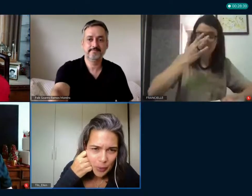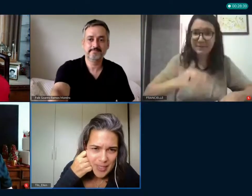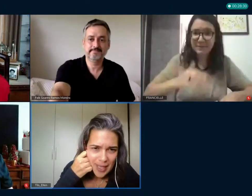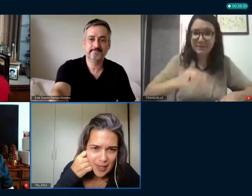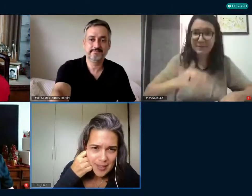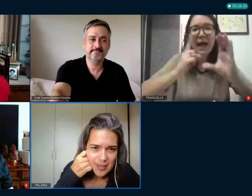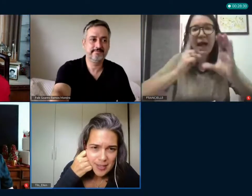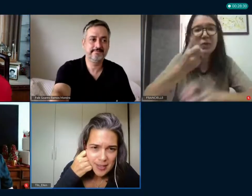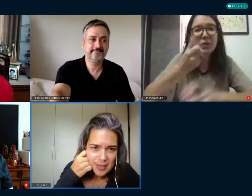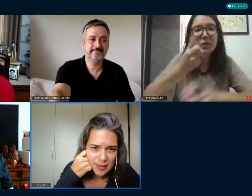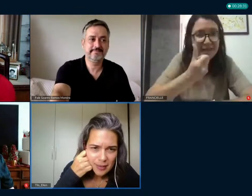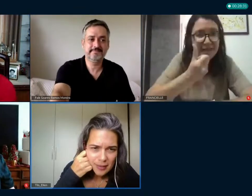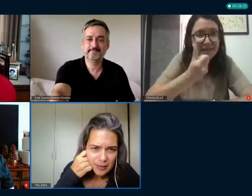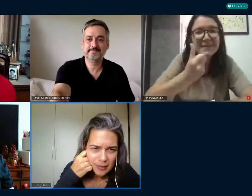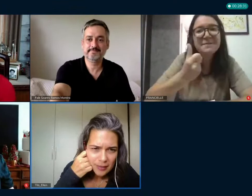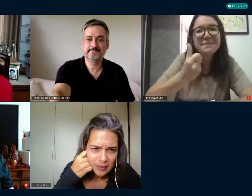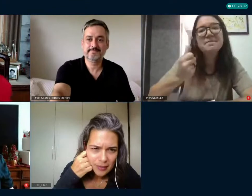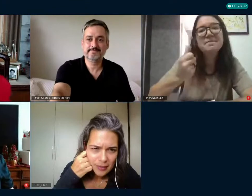No capítulo 6.